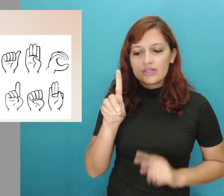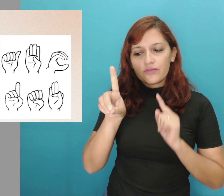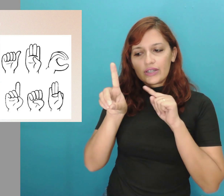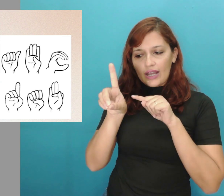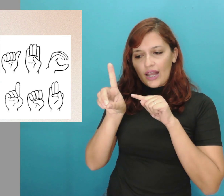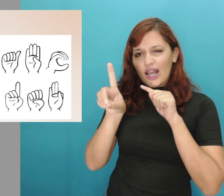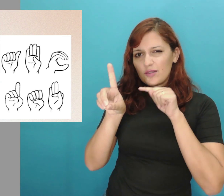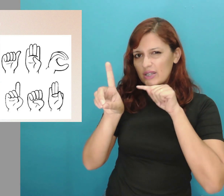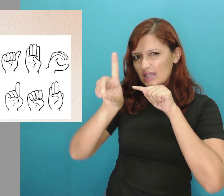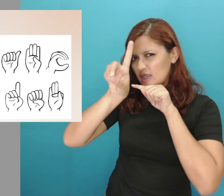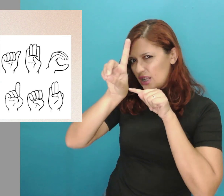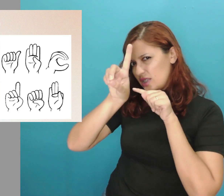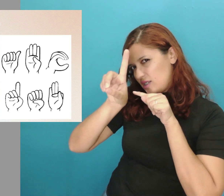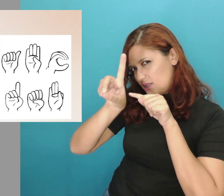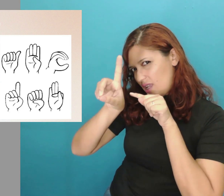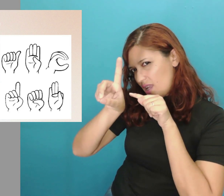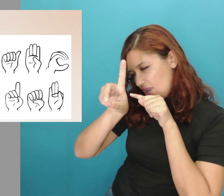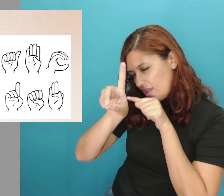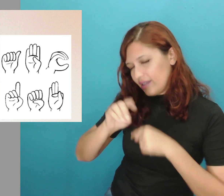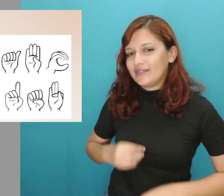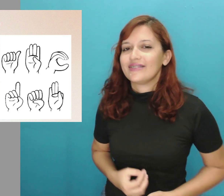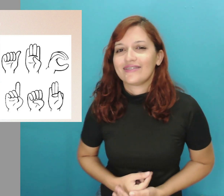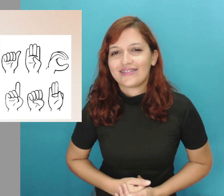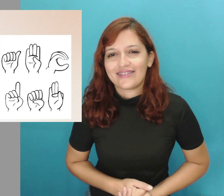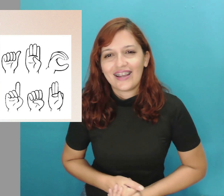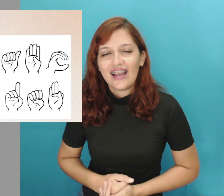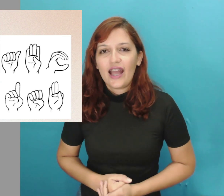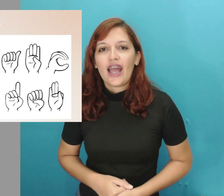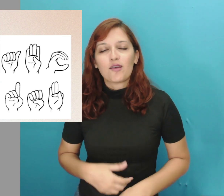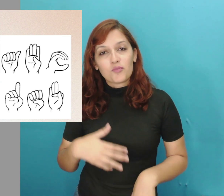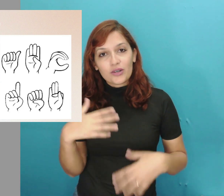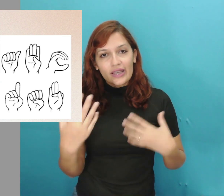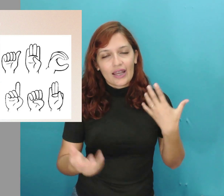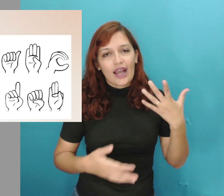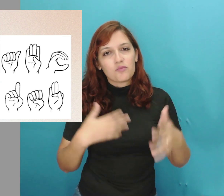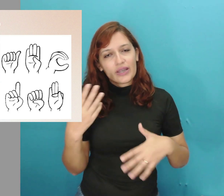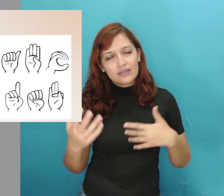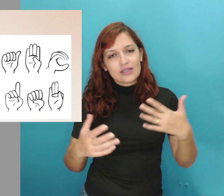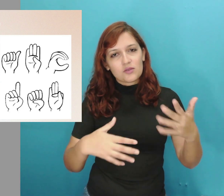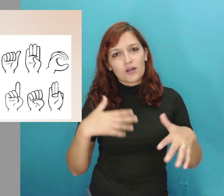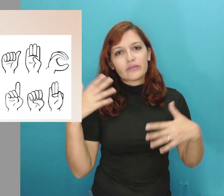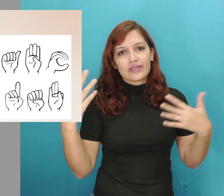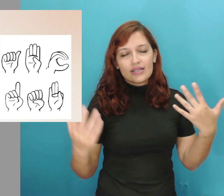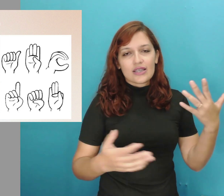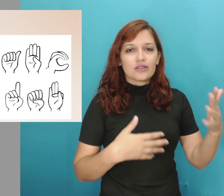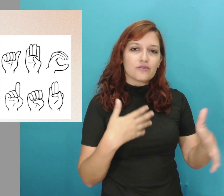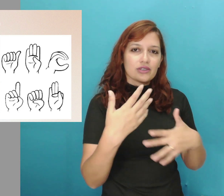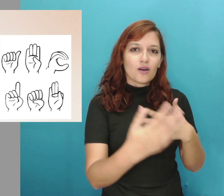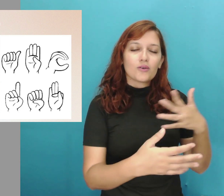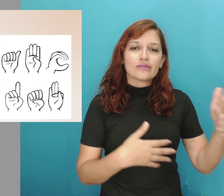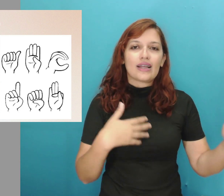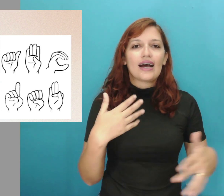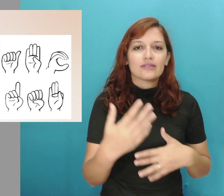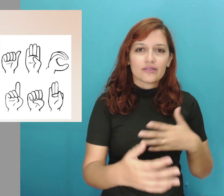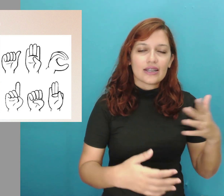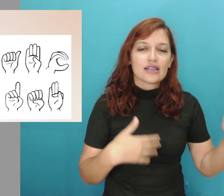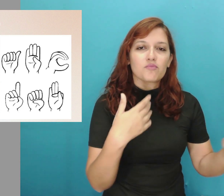fique, mas aí a letra D. É porque realmente isso aconteceu devido ao contato, né, das